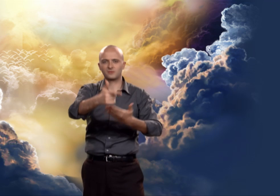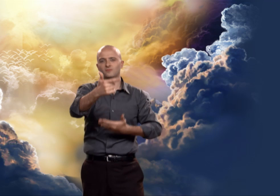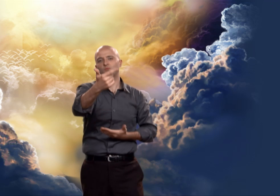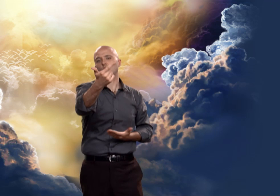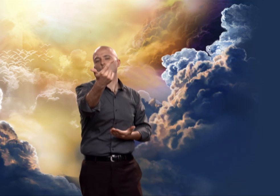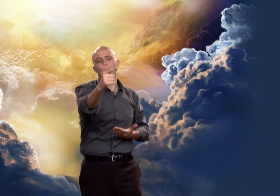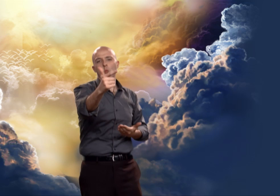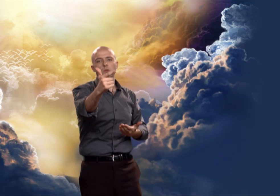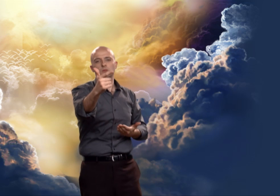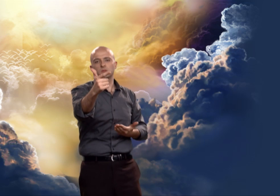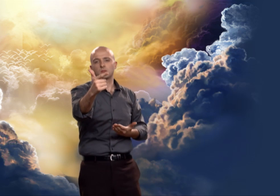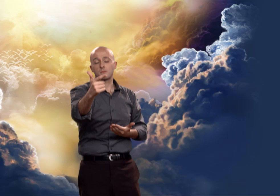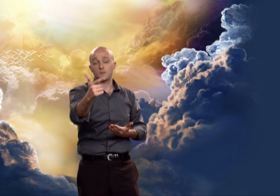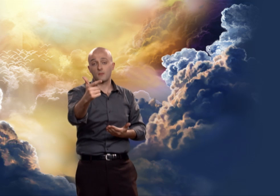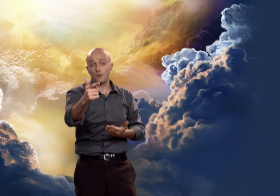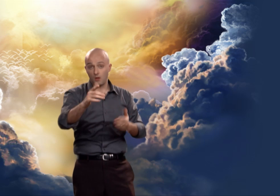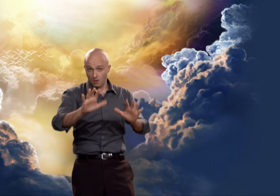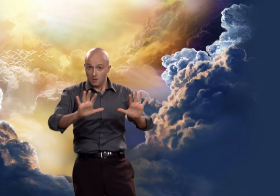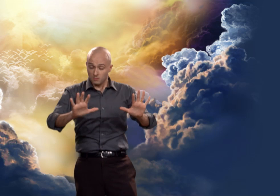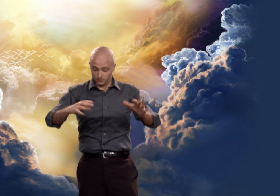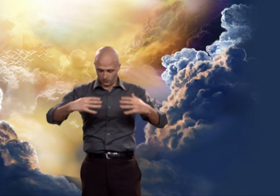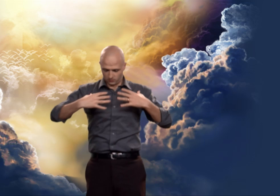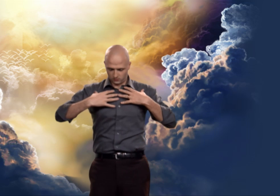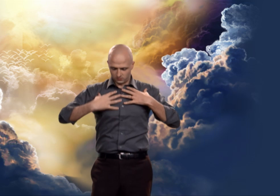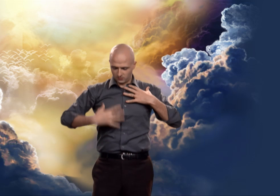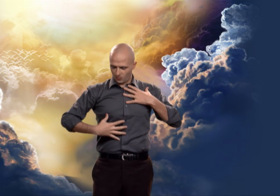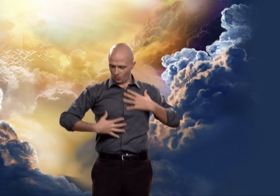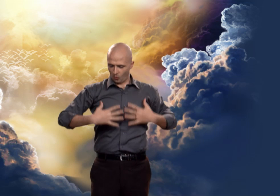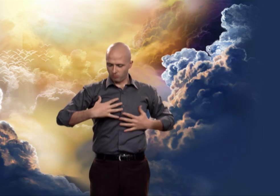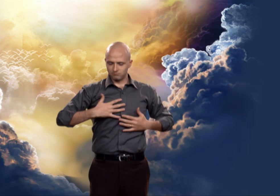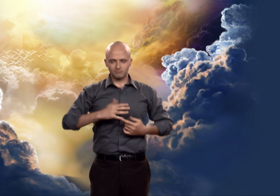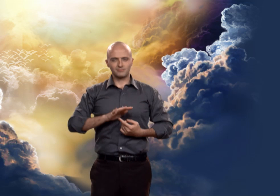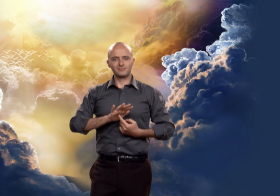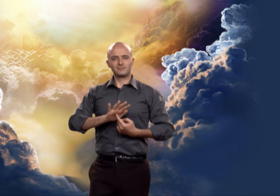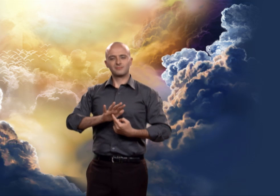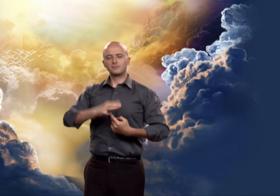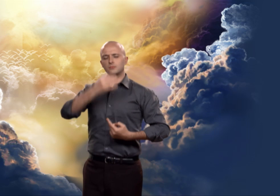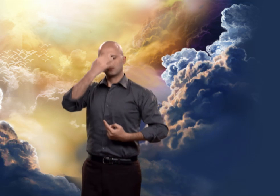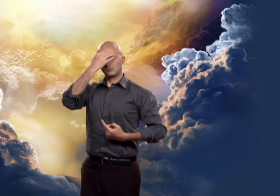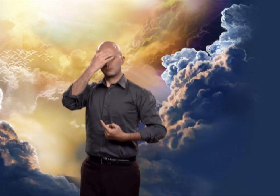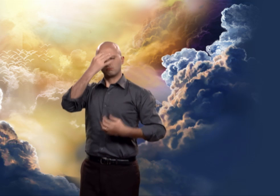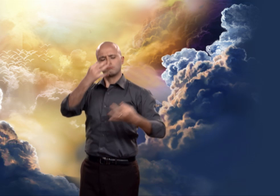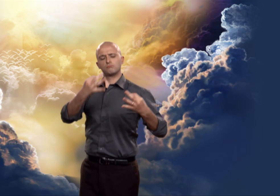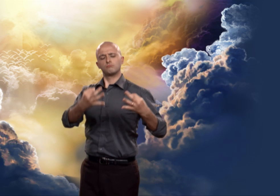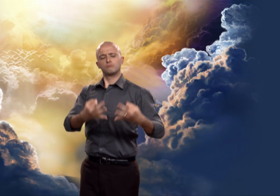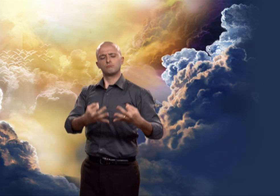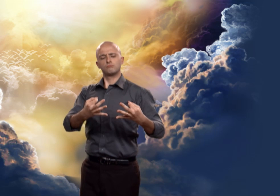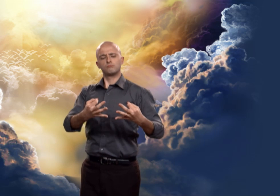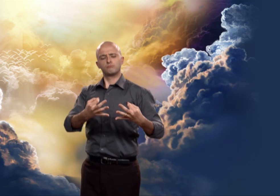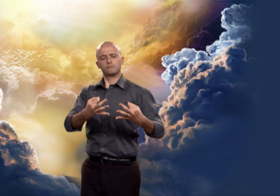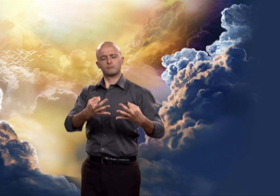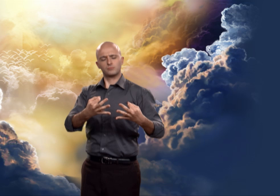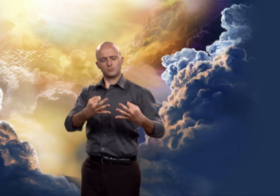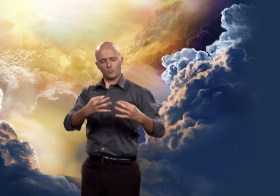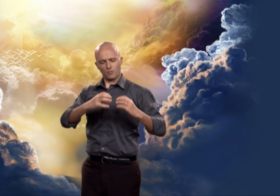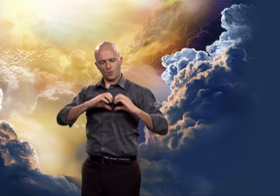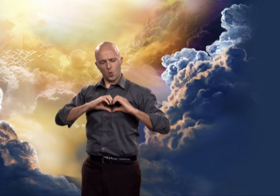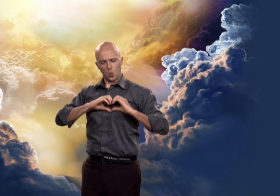Com a astúcia da serpente, protegem-se por trás de declarações desconexas, construídas para satisfazer seus